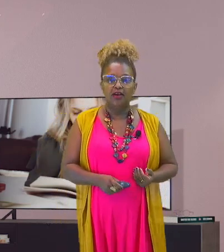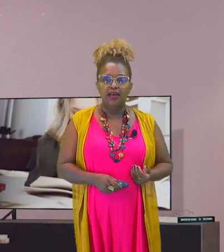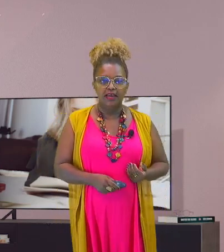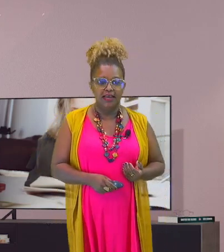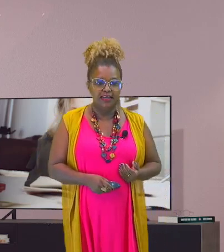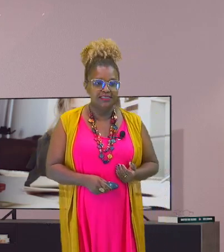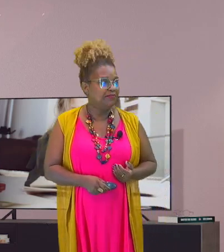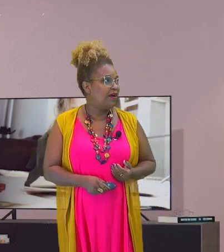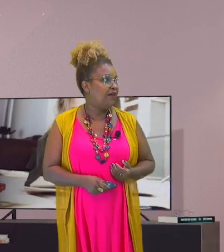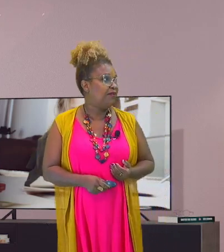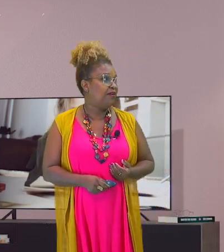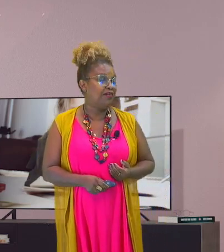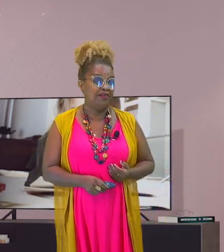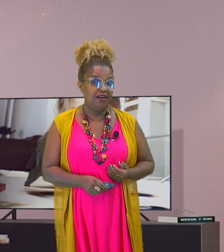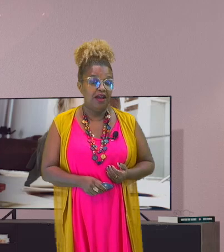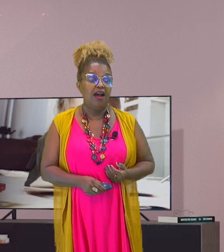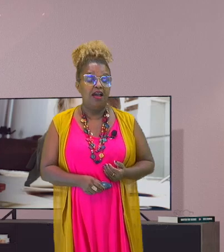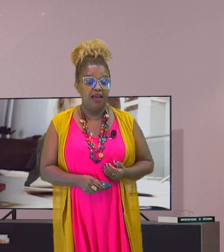certo